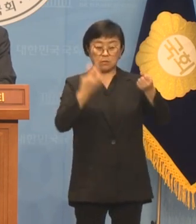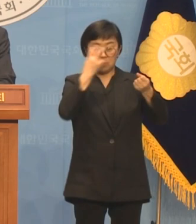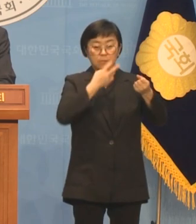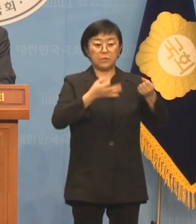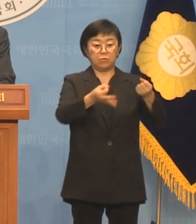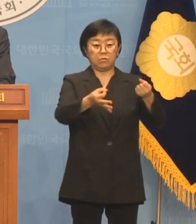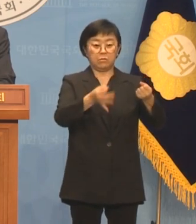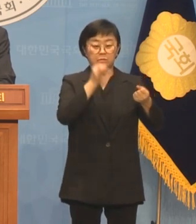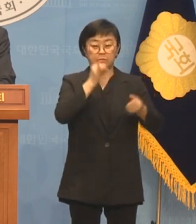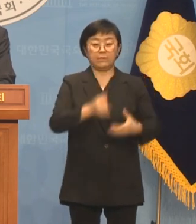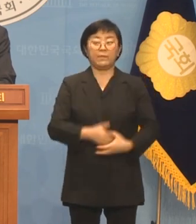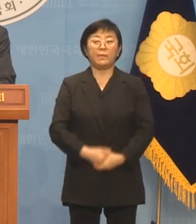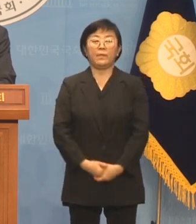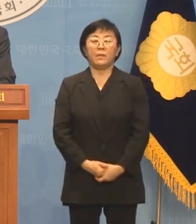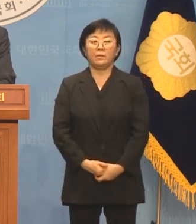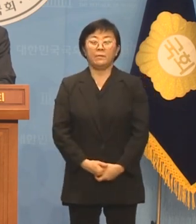것입니다.